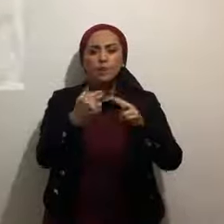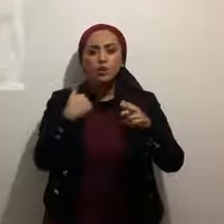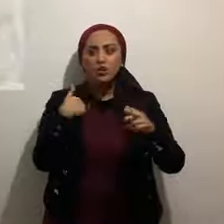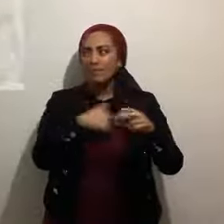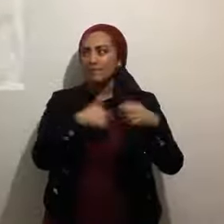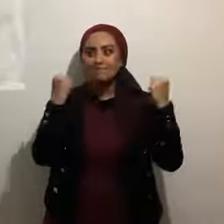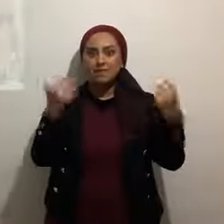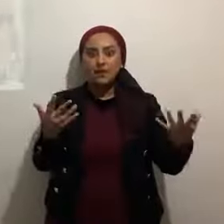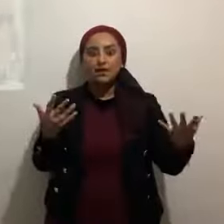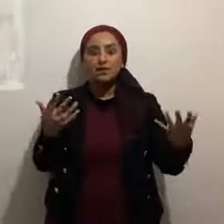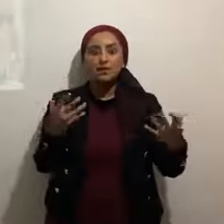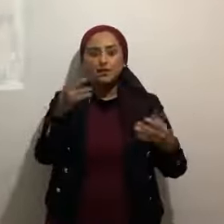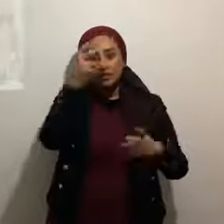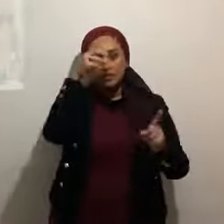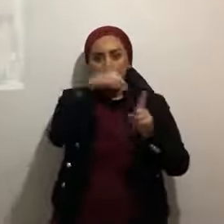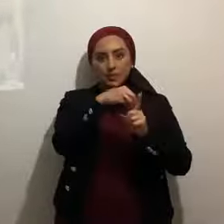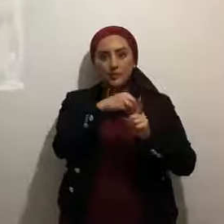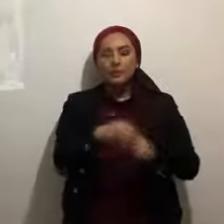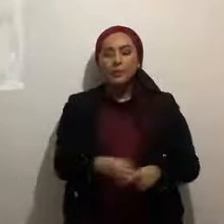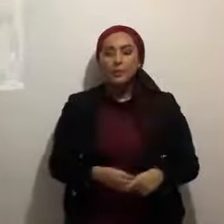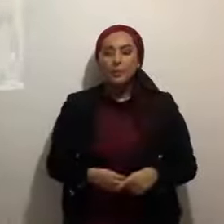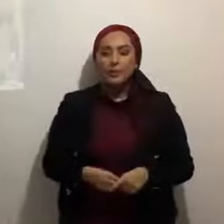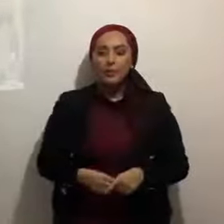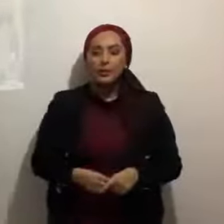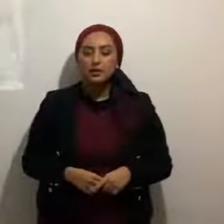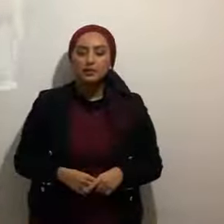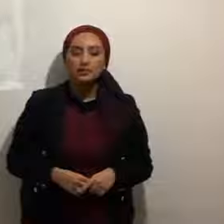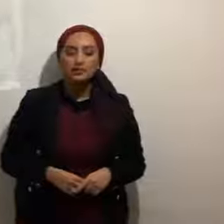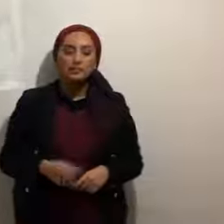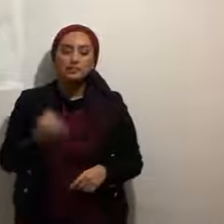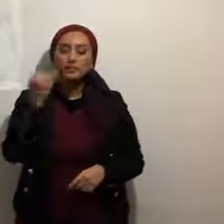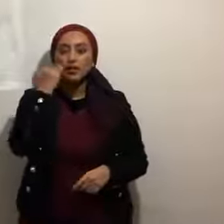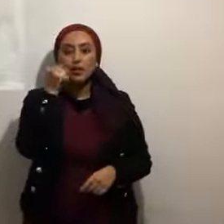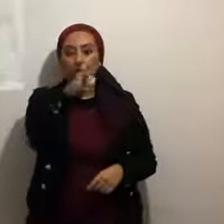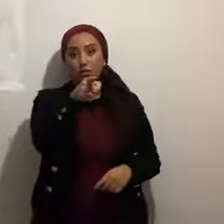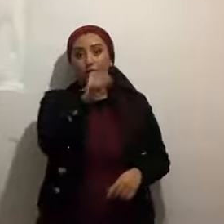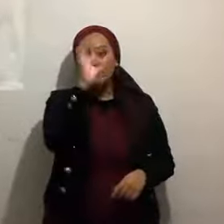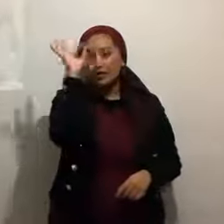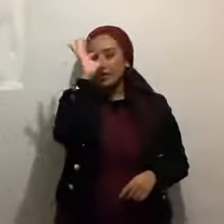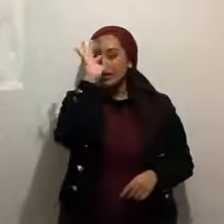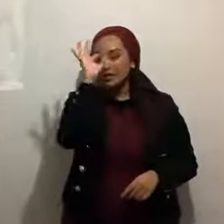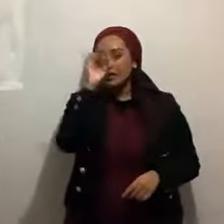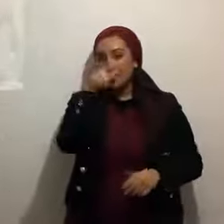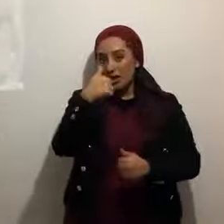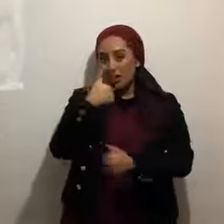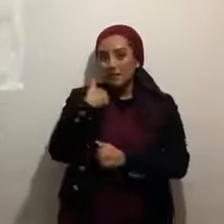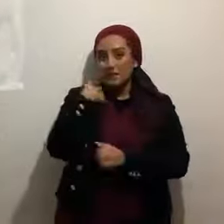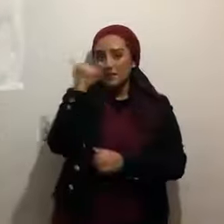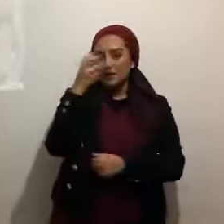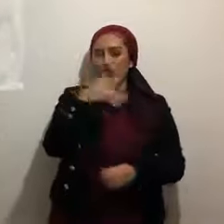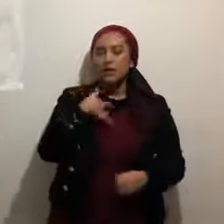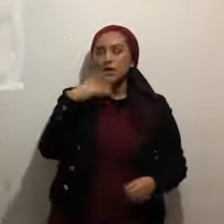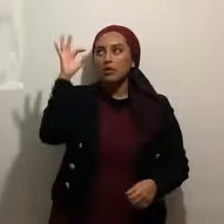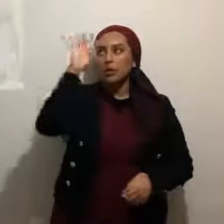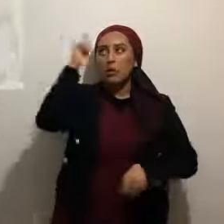¿no? Entonces, si tú te descuidas como soldado de Yahshua, porque por eso es